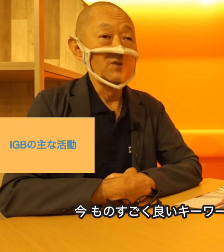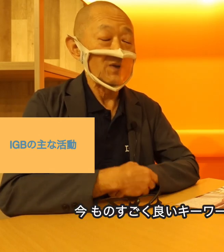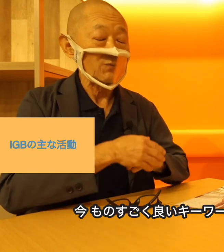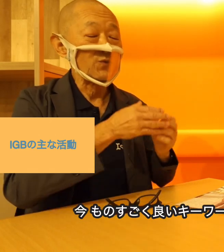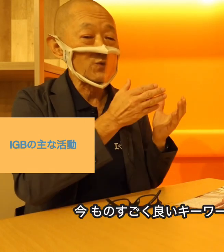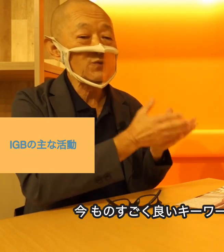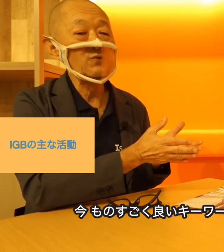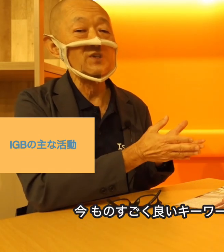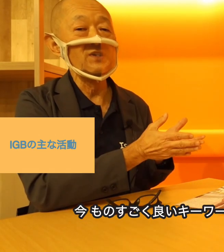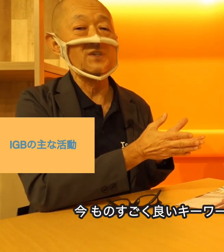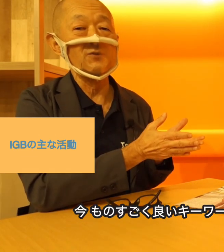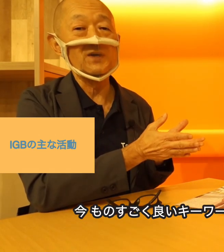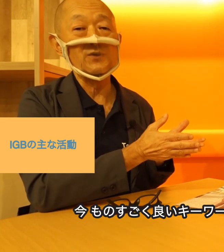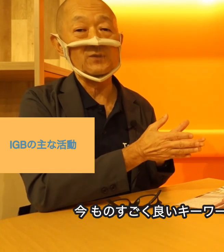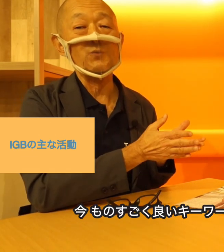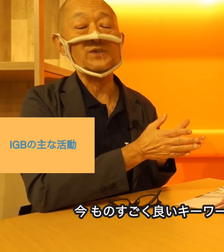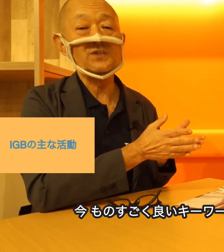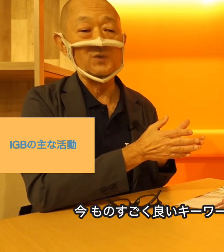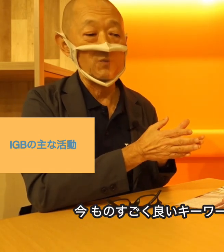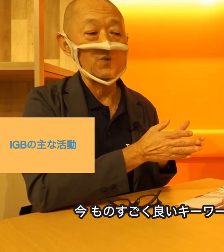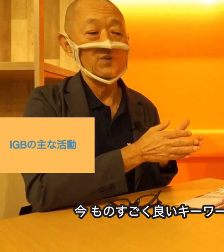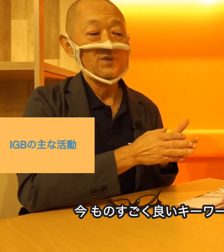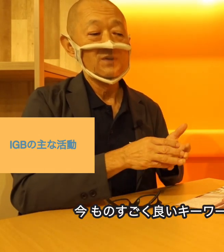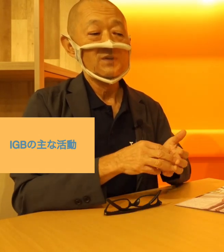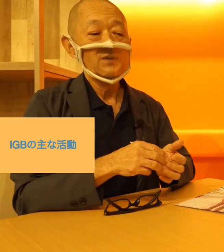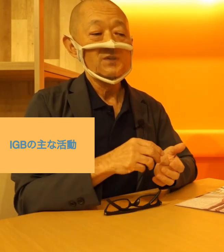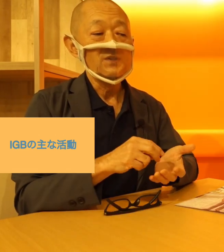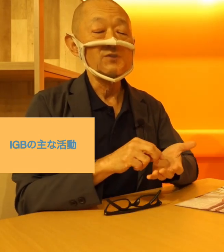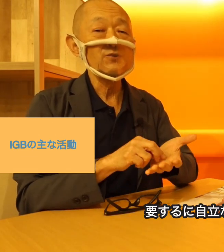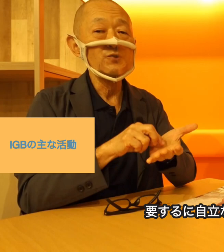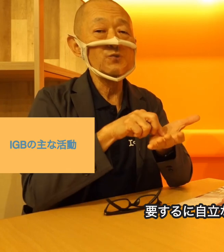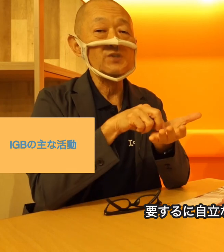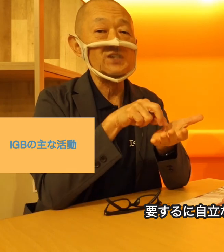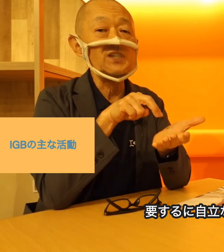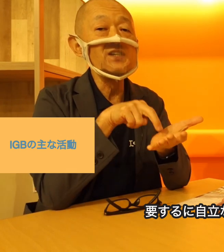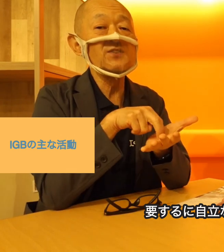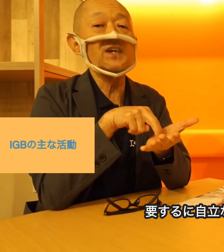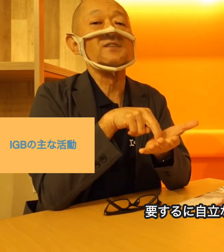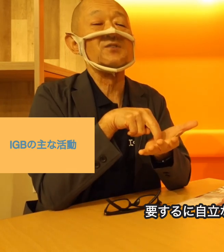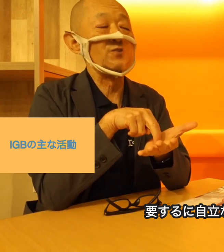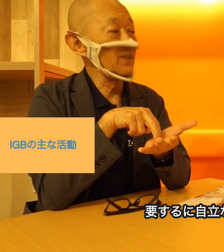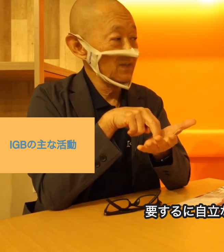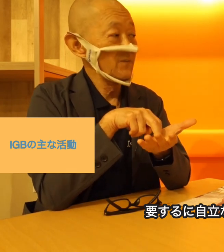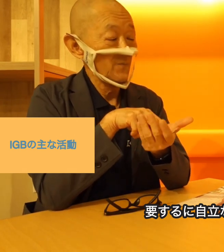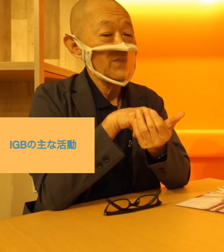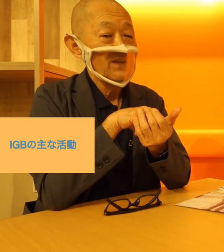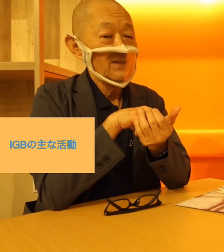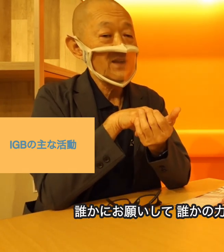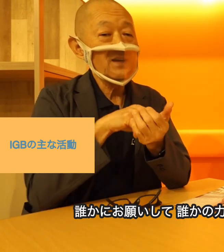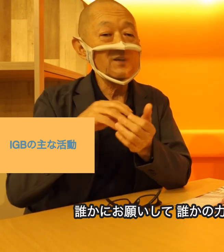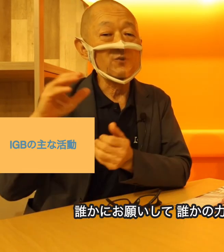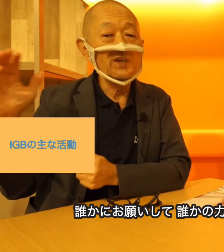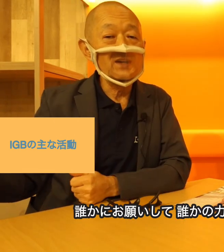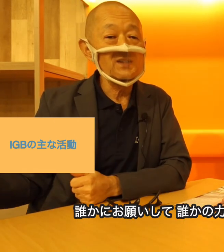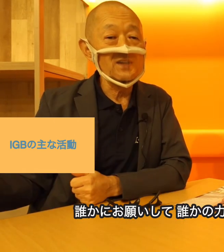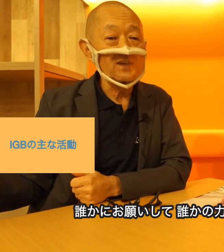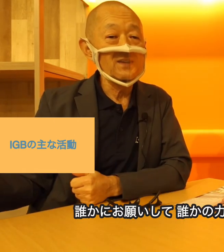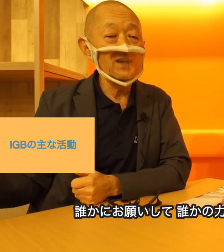今ものすごくいいキーワードだと思うんですけども、はい、要するに自立なんですよね。誰かにお願いして誰か